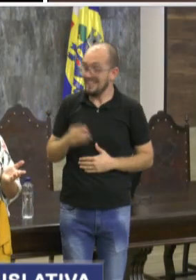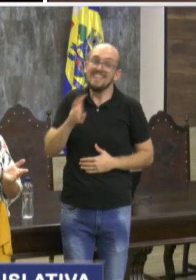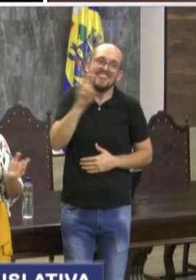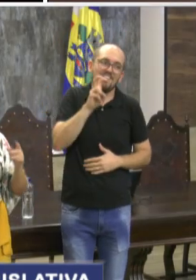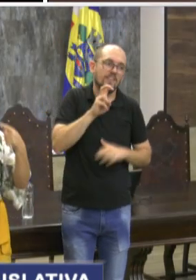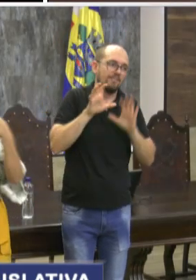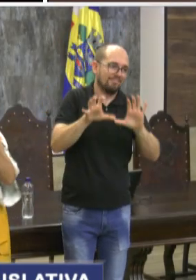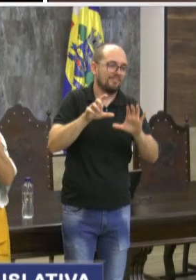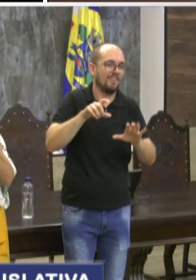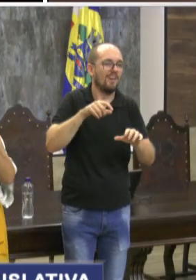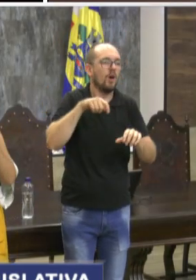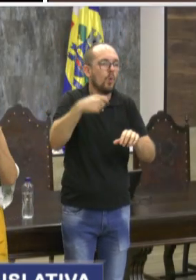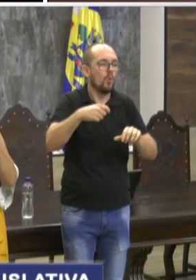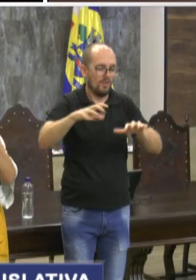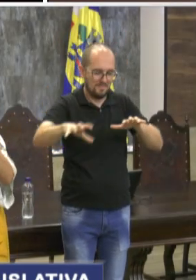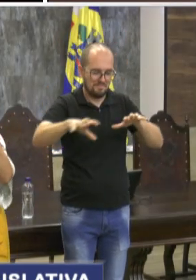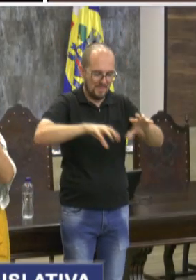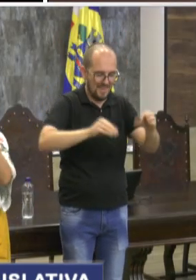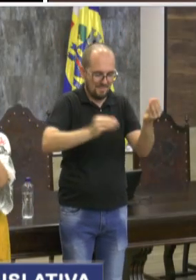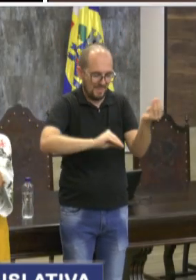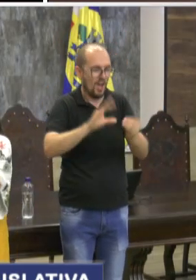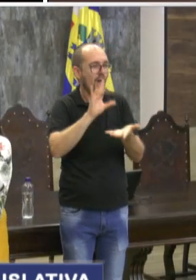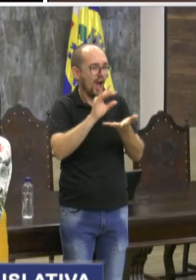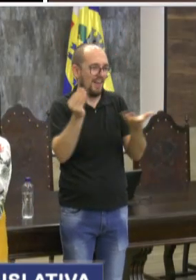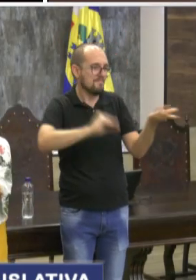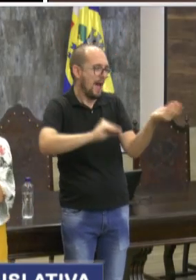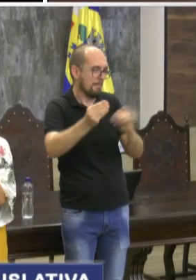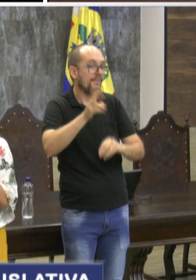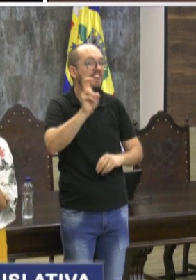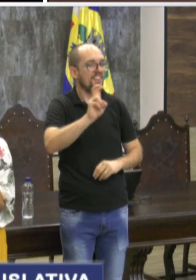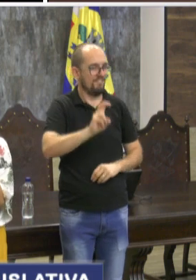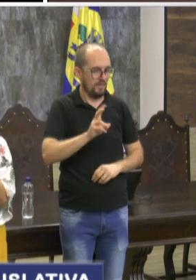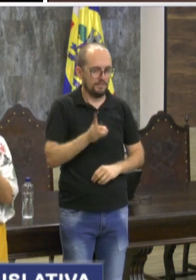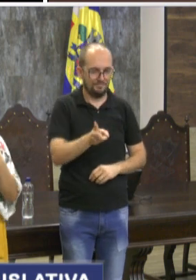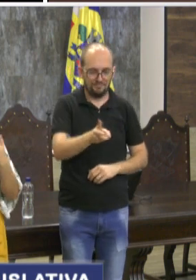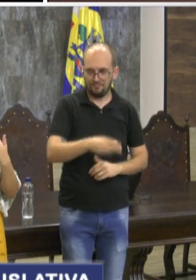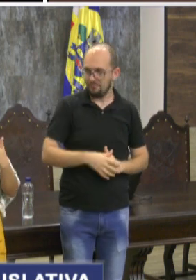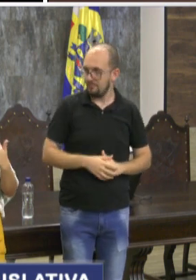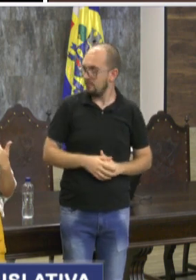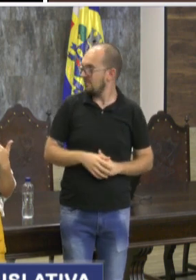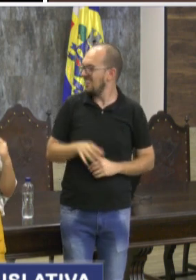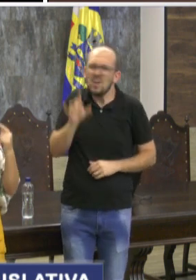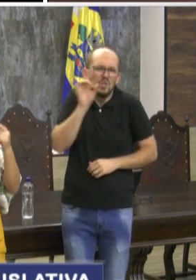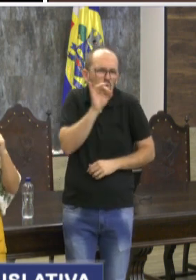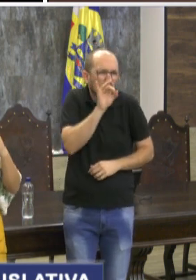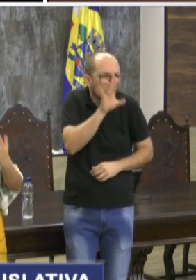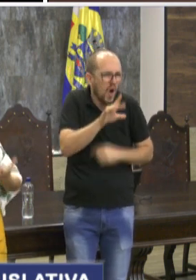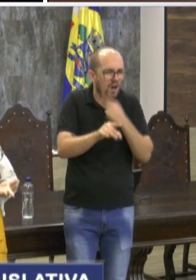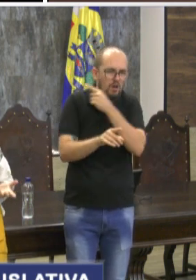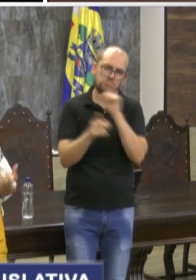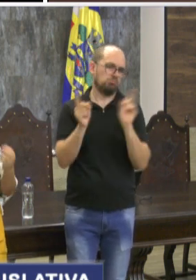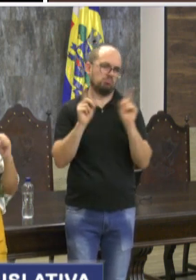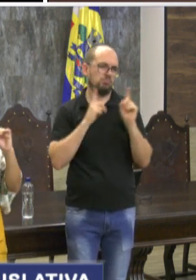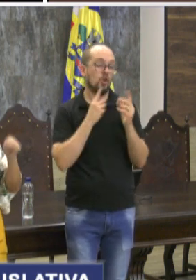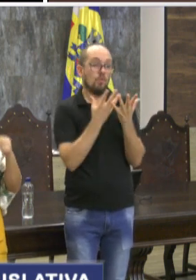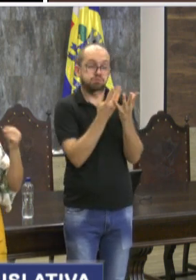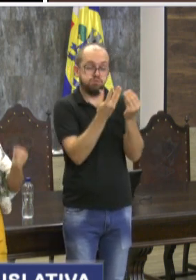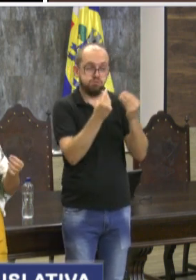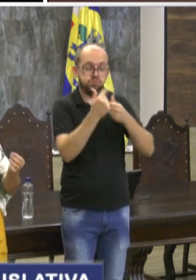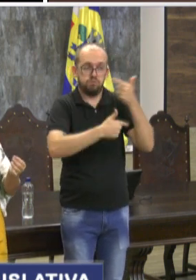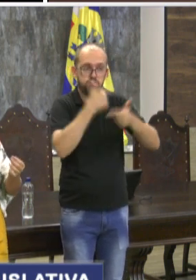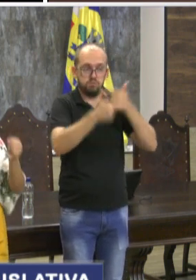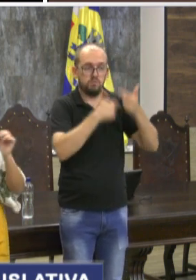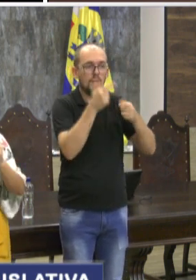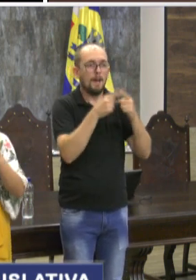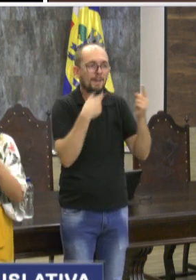quebra-cabeça. Não é só isso que está nesse calendário, tá, gente? Nessa rotina que a gente trabalha, a gente preenche com